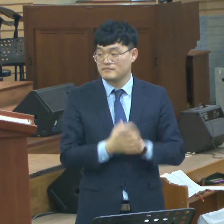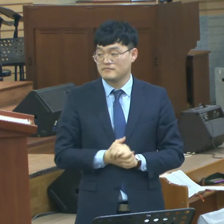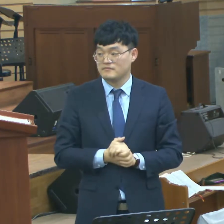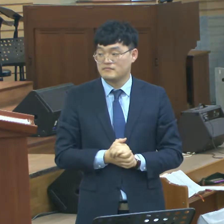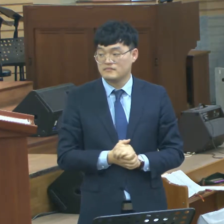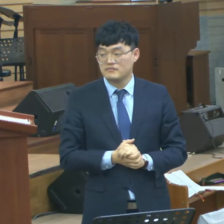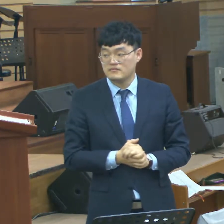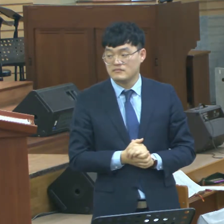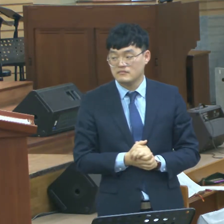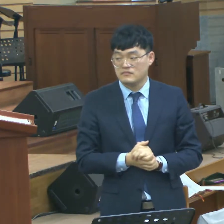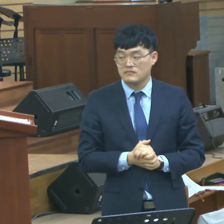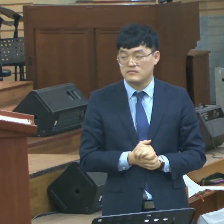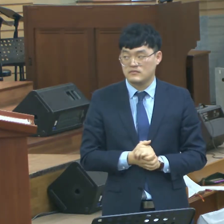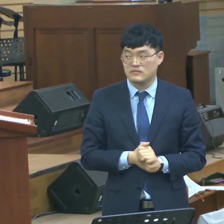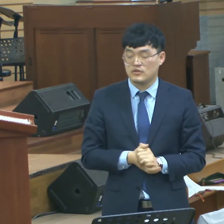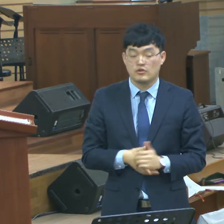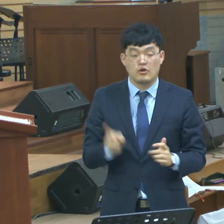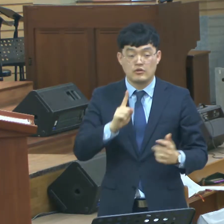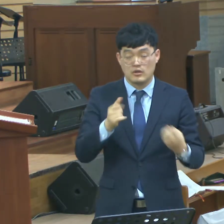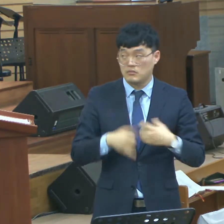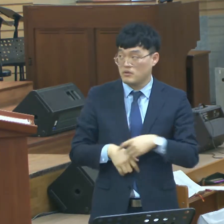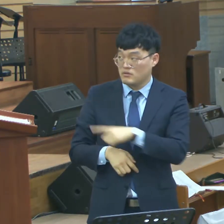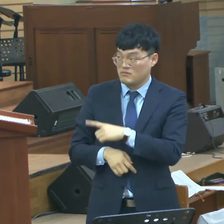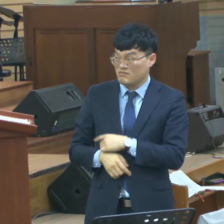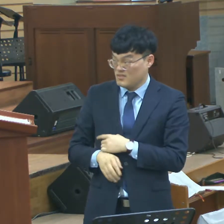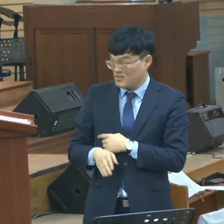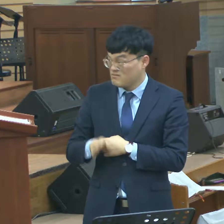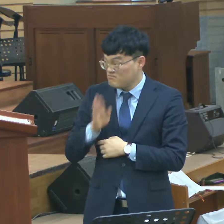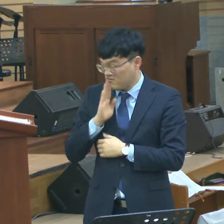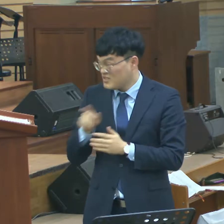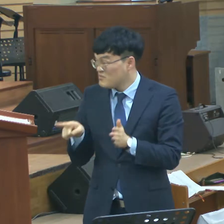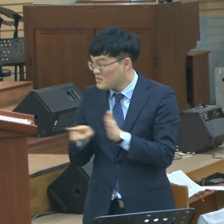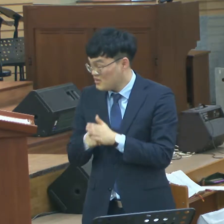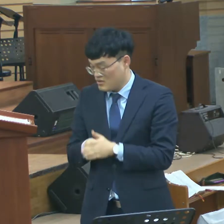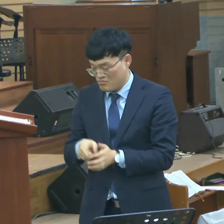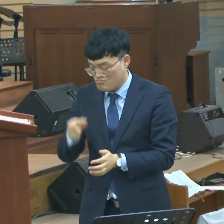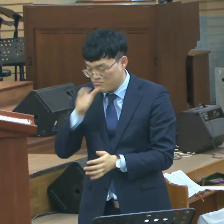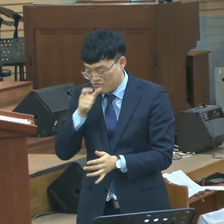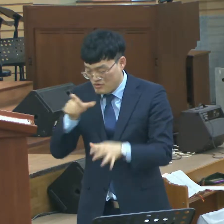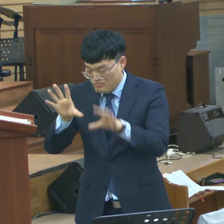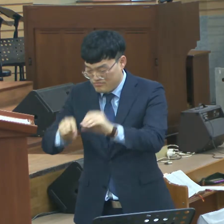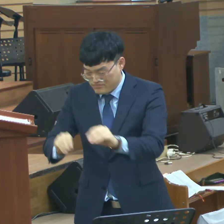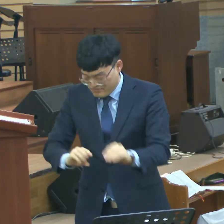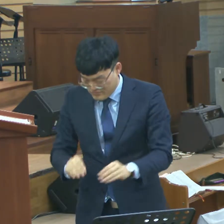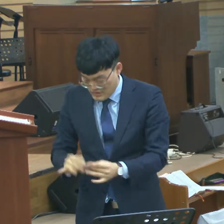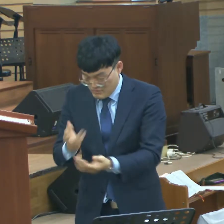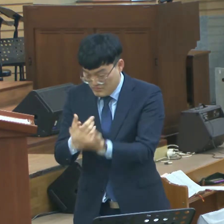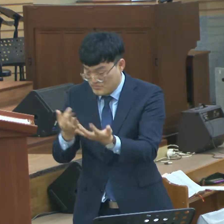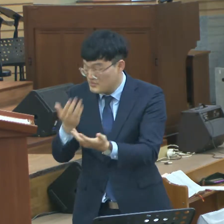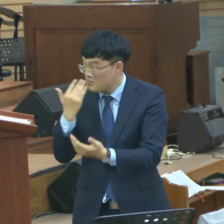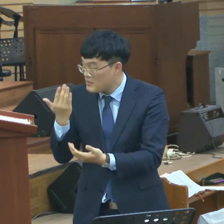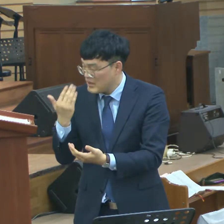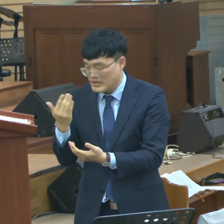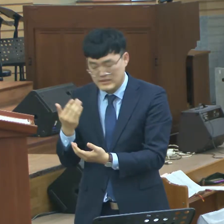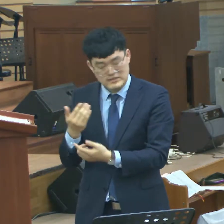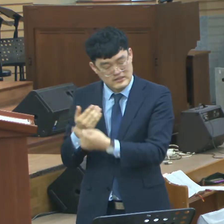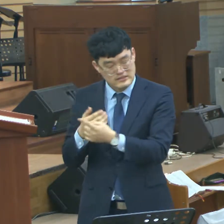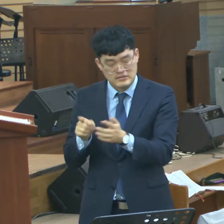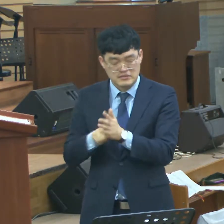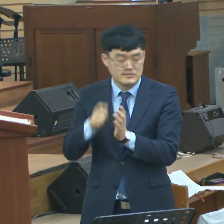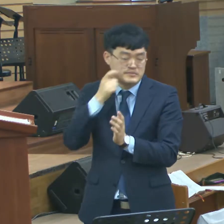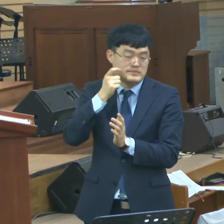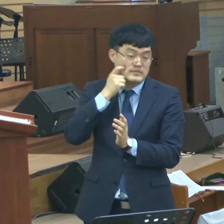분은 그걸 사실이라고 말하나? 이상하다. 그런 일이 있을 수 있나?